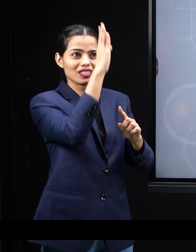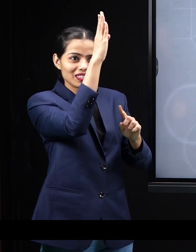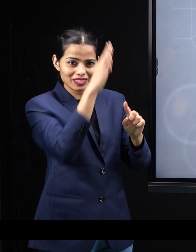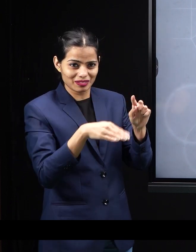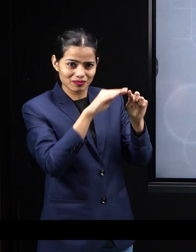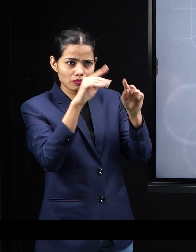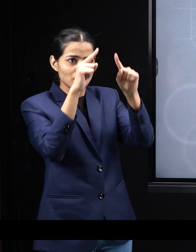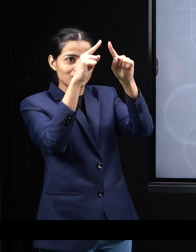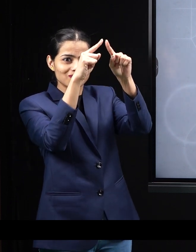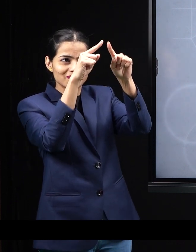ಪೈಥಾಗರಿಯನ್ ಪ್ರಮೇಯ,